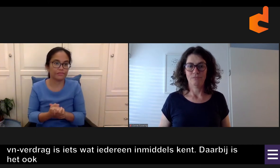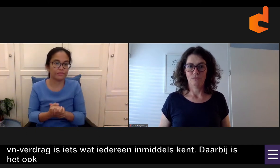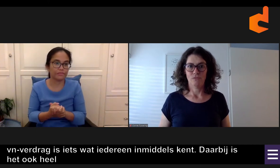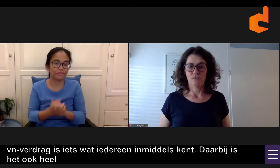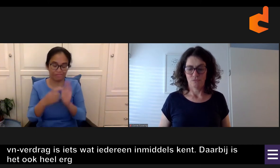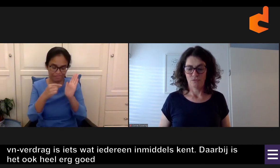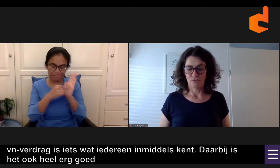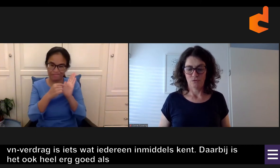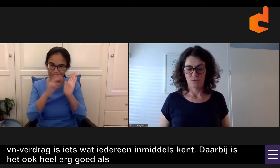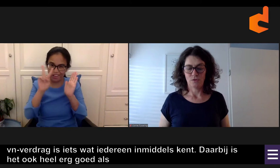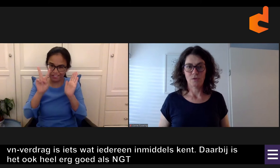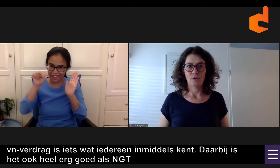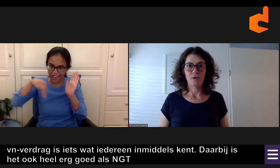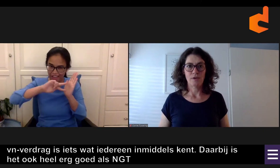NGT erkend wordt in de wet.